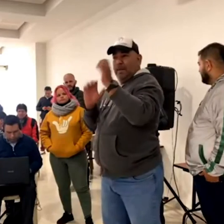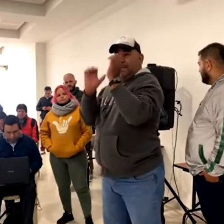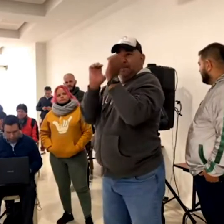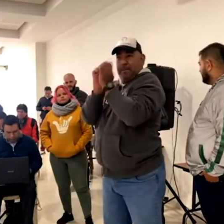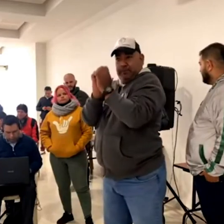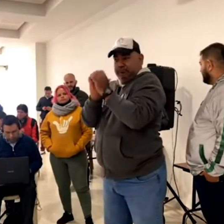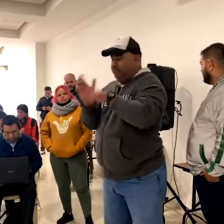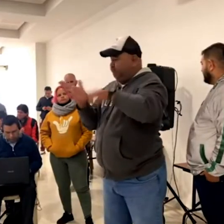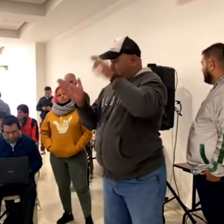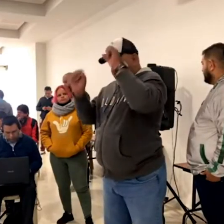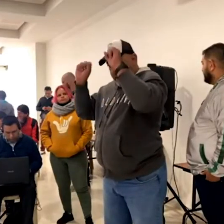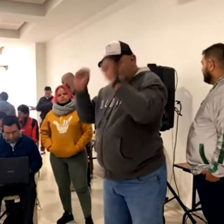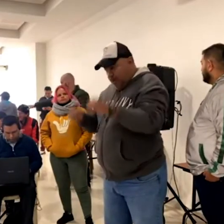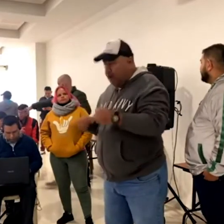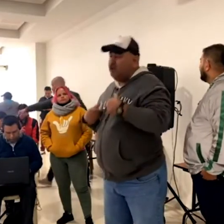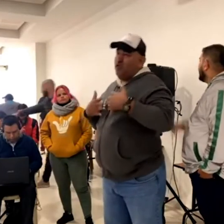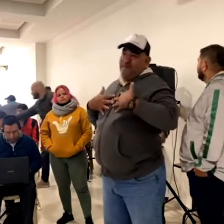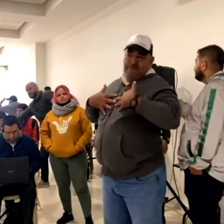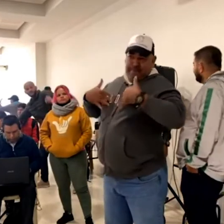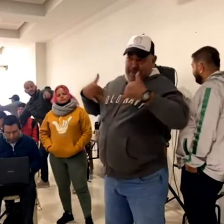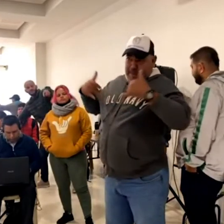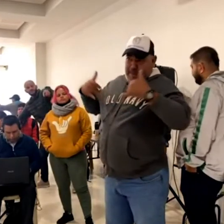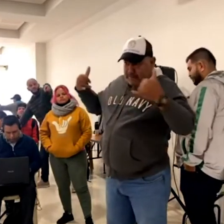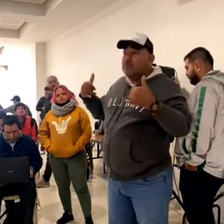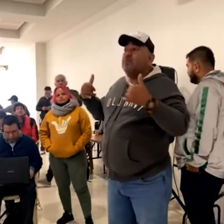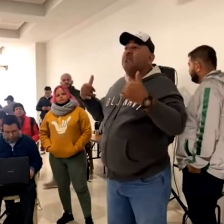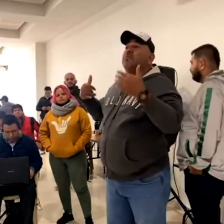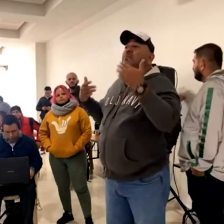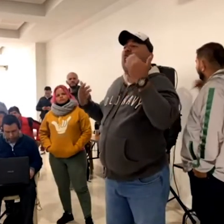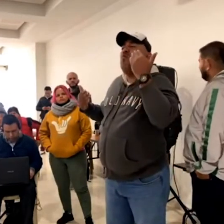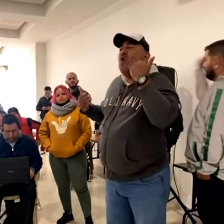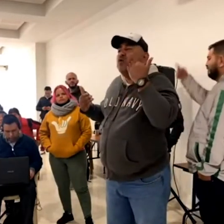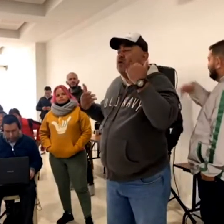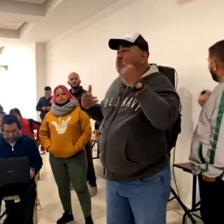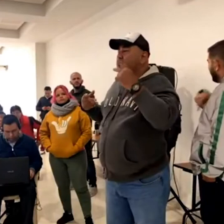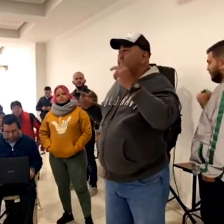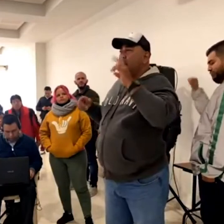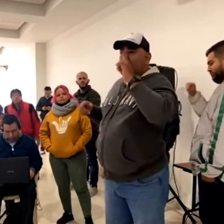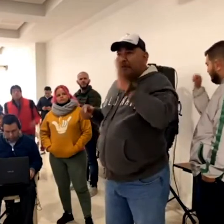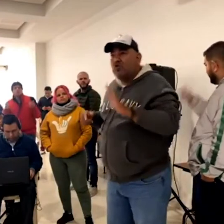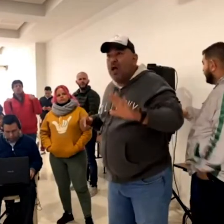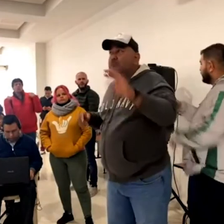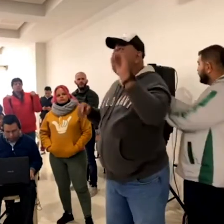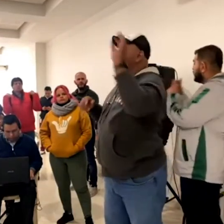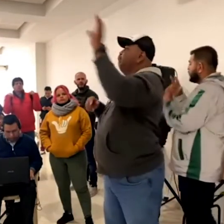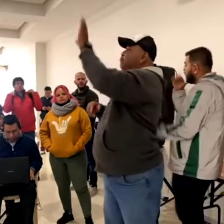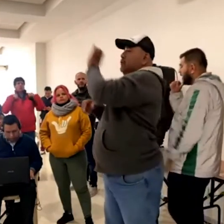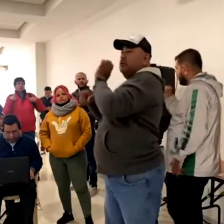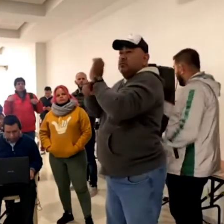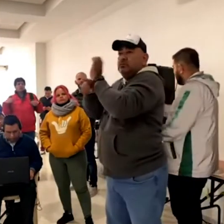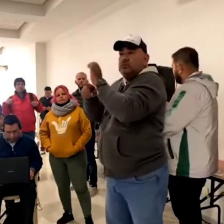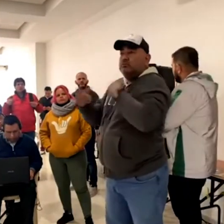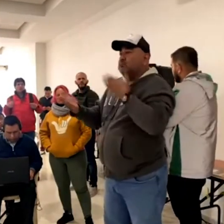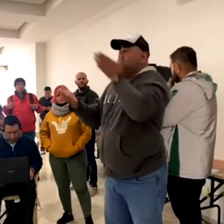frente a la resolución nos encontramos muy felices